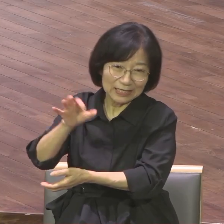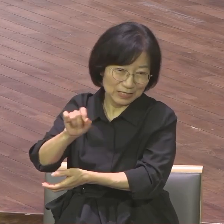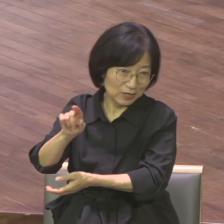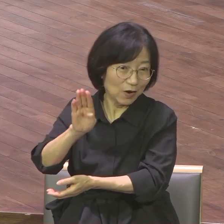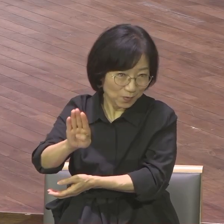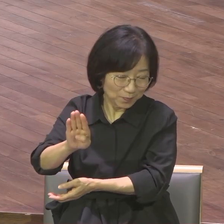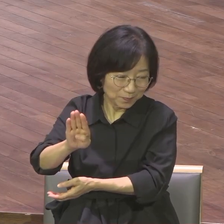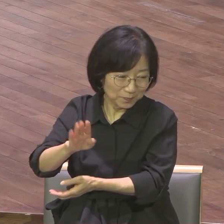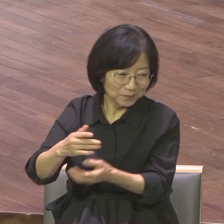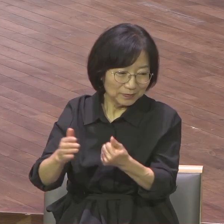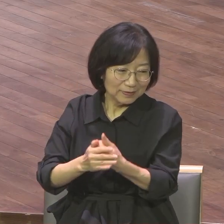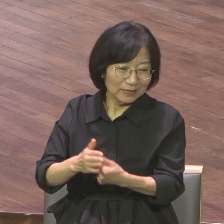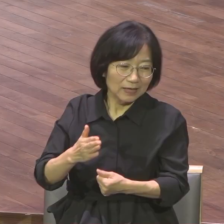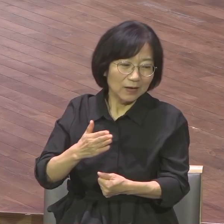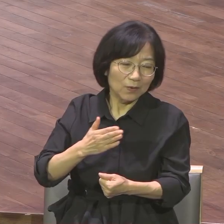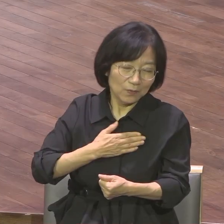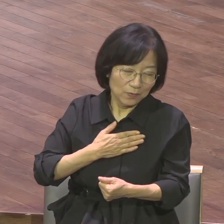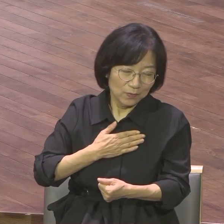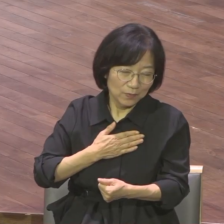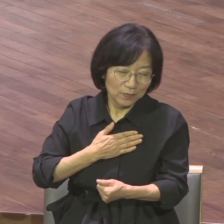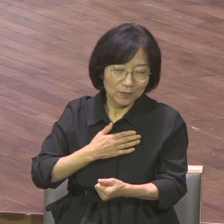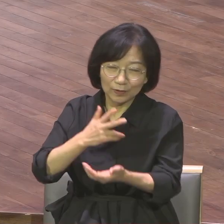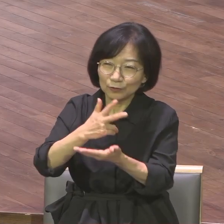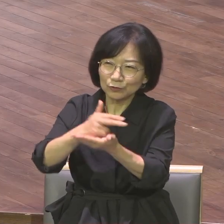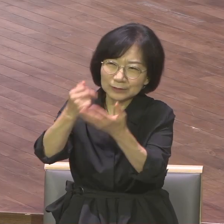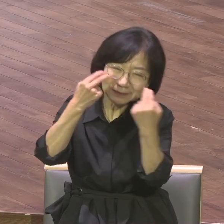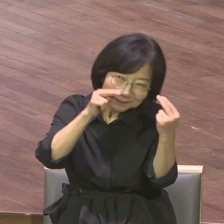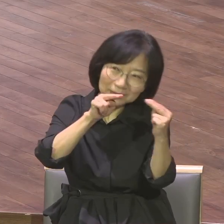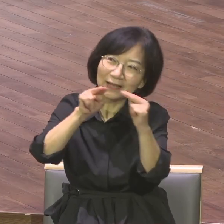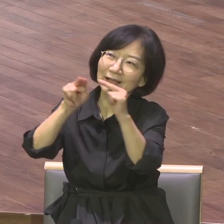성경에는 오직 여호와는 나의 기업이시니 오직이 들어갔어.